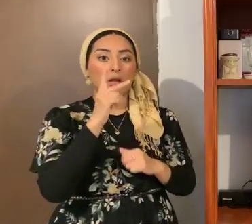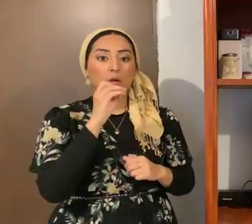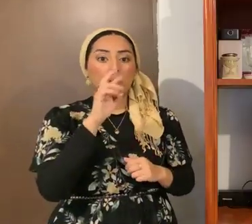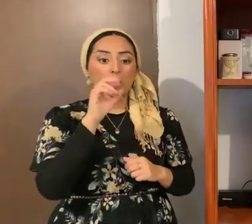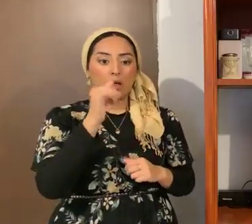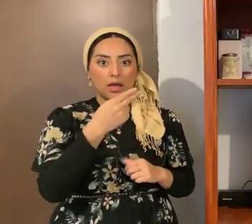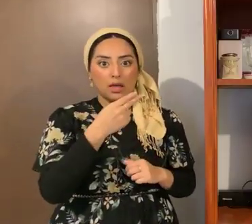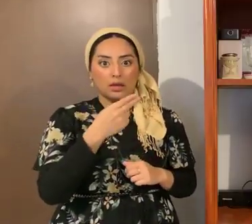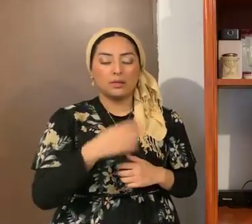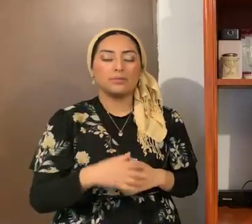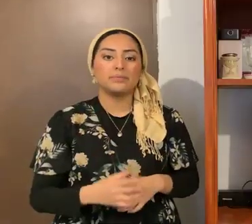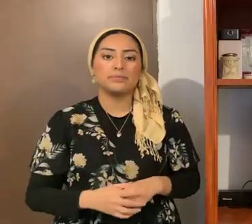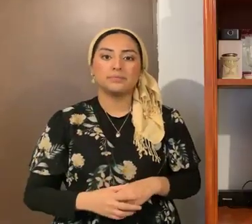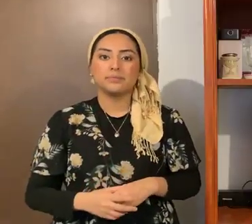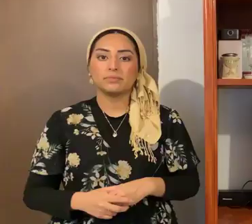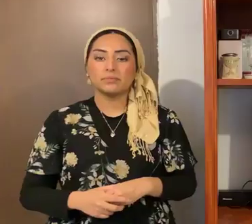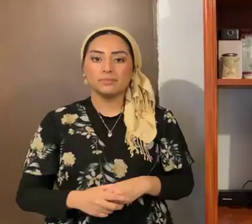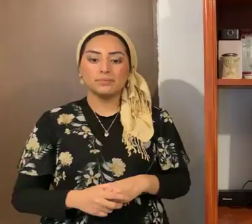su séquito.